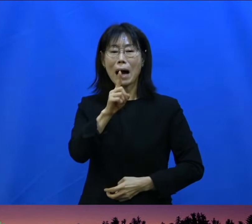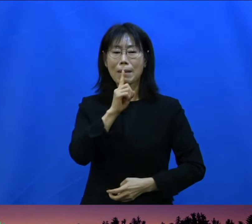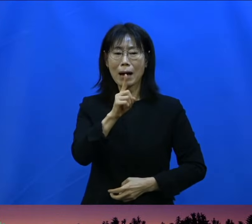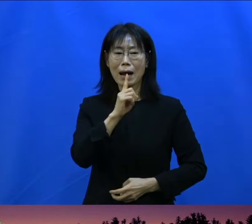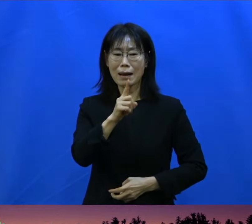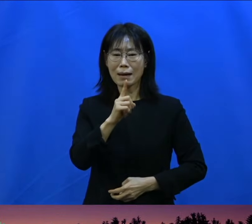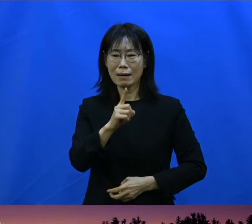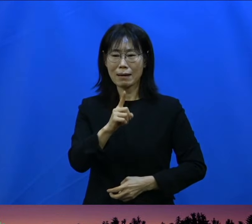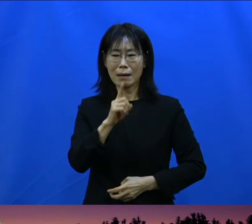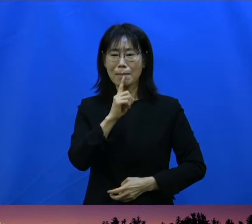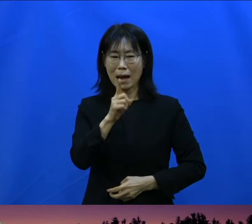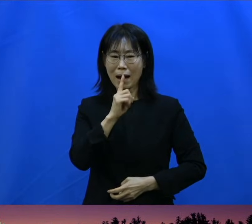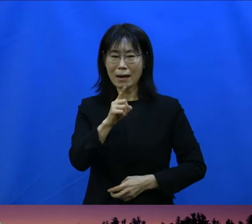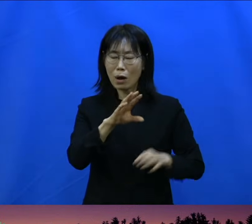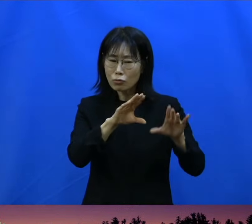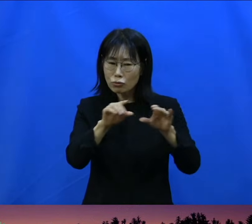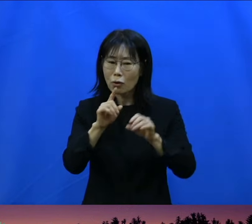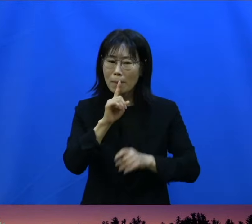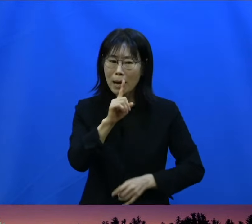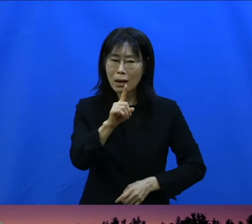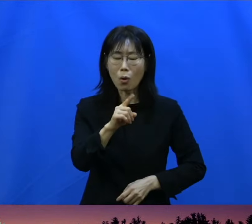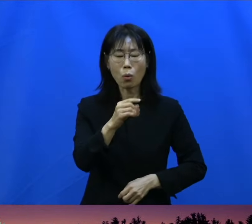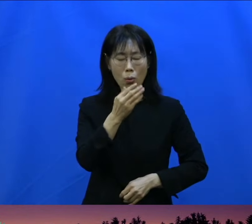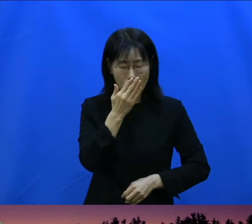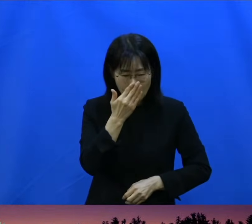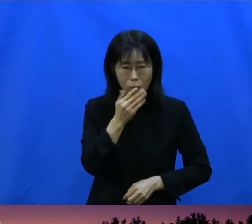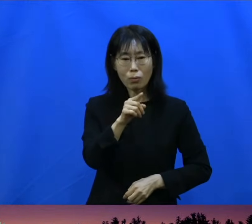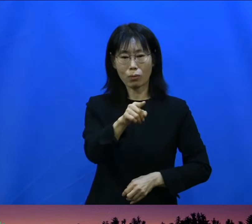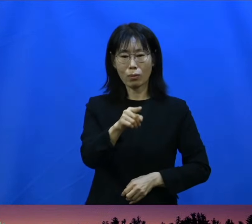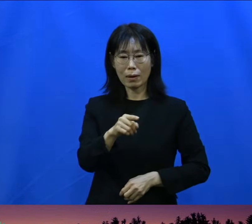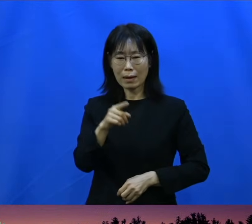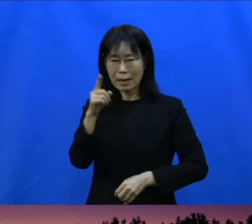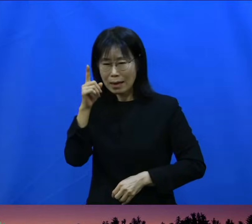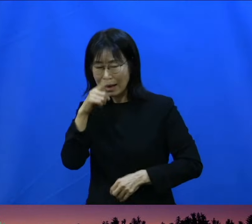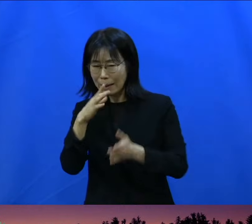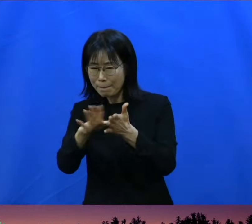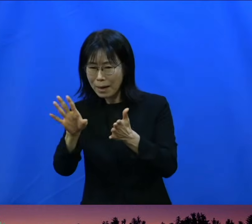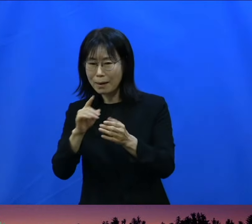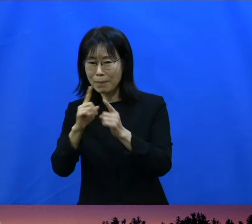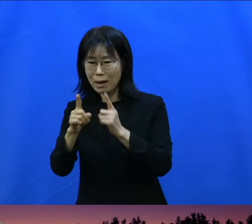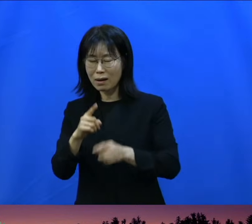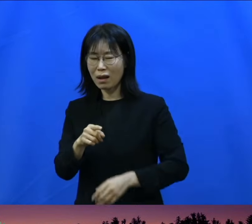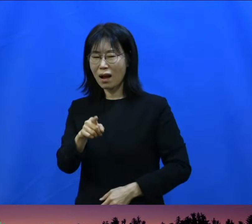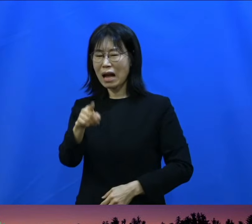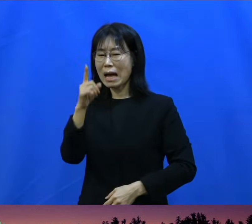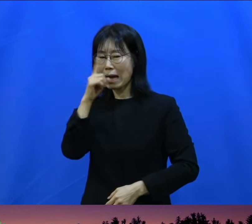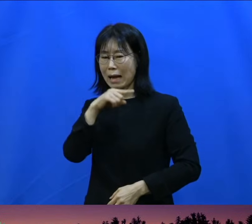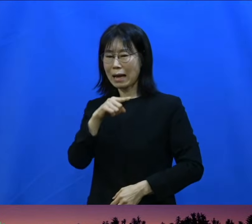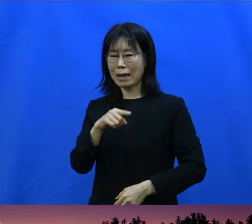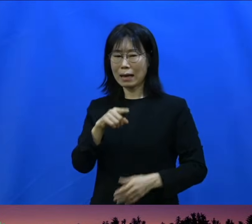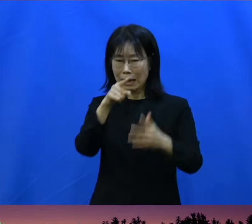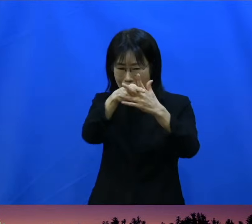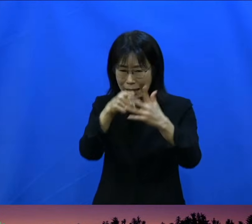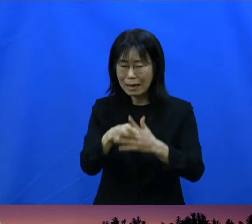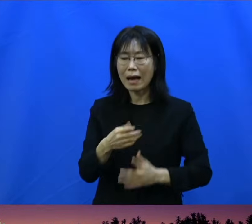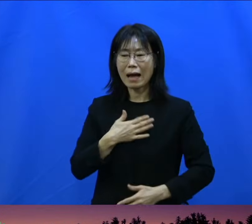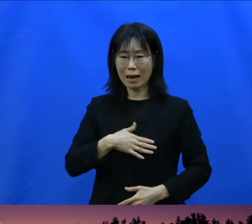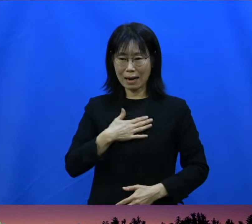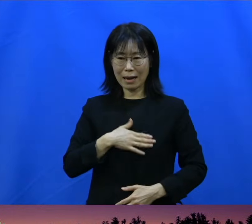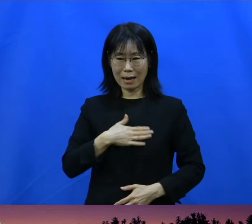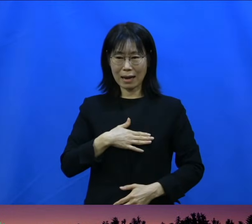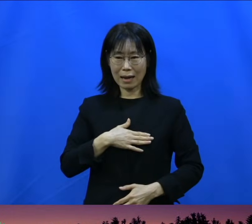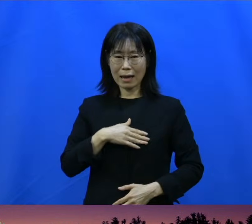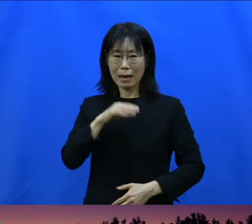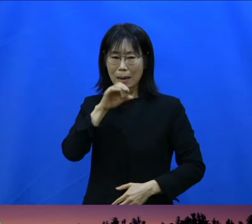놓는다고 냄새 안 나나요? 나오게 돼 있어요. 악취가 그냥 퍼져나오게 돼 있어요. 그게 입으로 나오는 거예요.